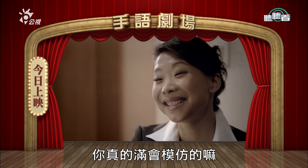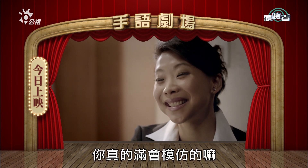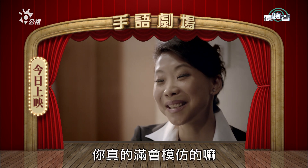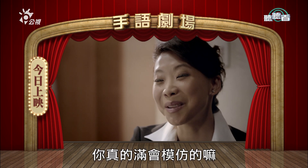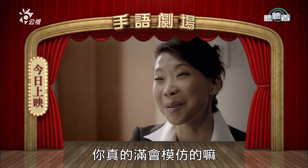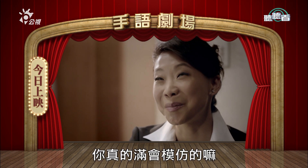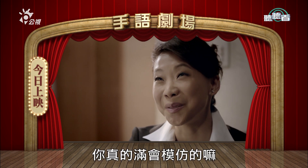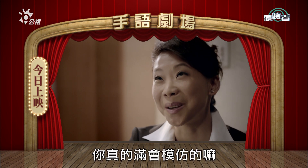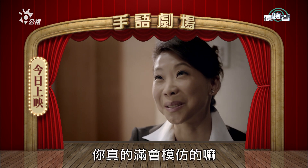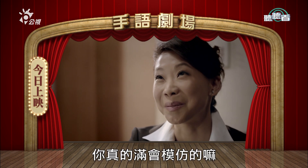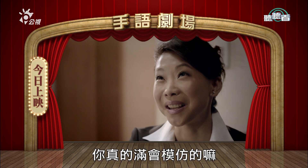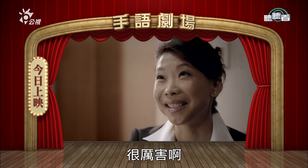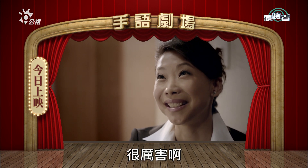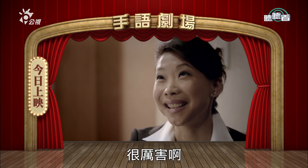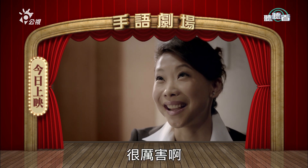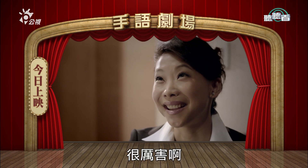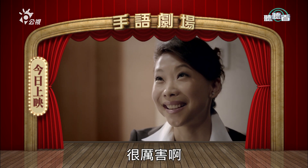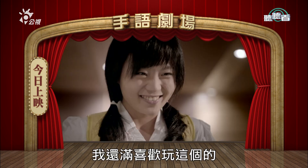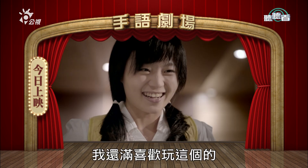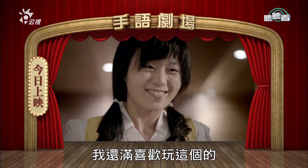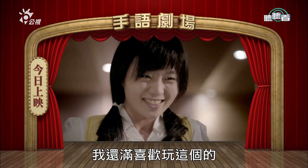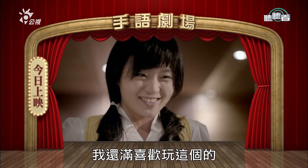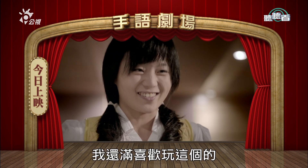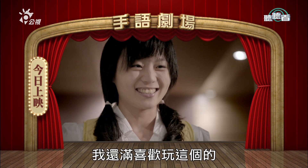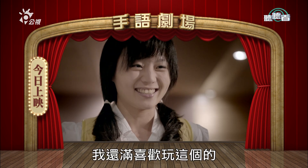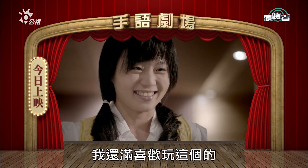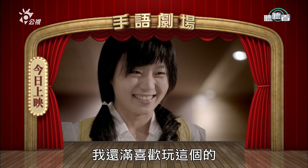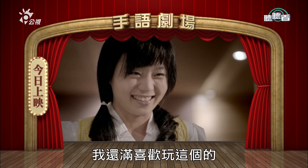你真的蛮会模仿的嘛，很厉害啊！ 我还蛮喜欢玩这个的。